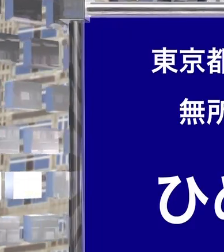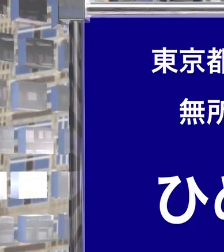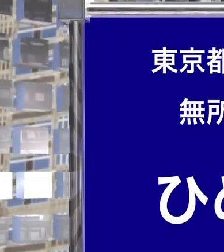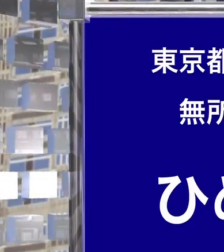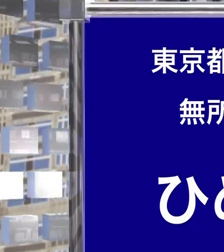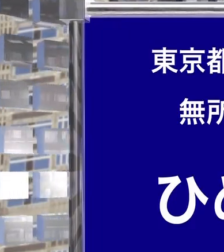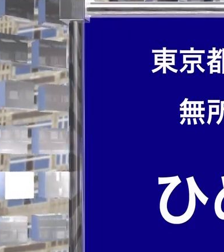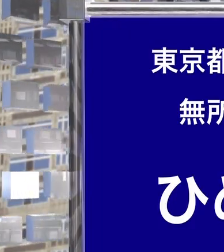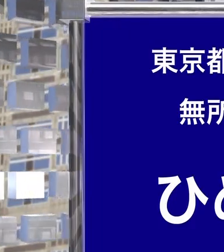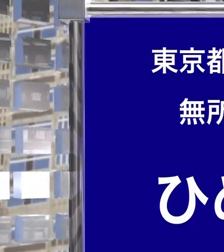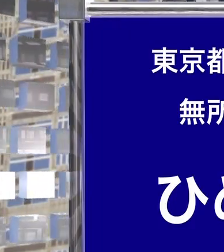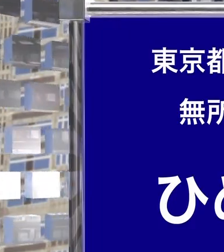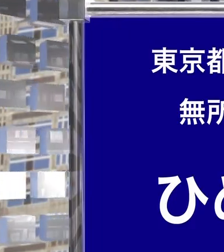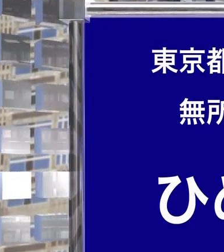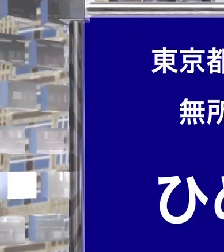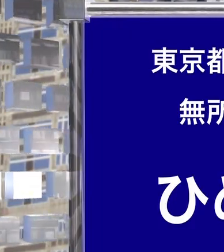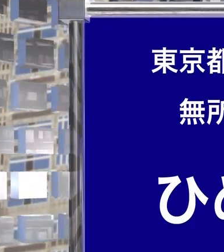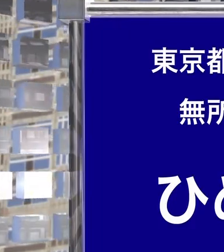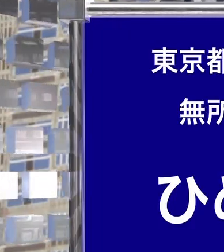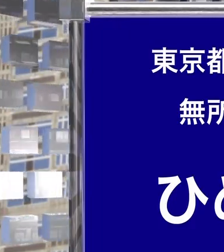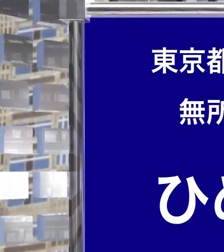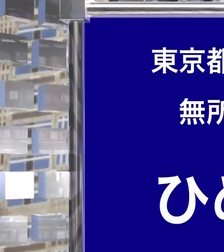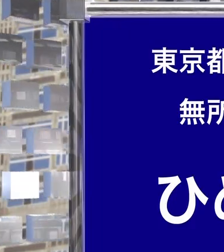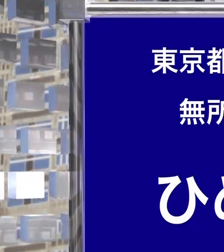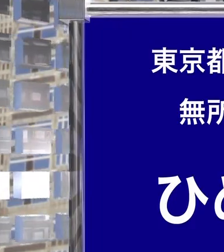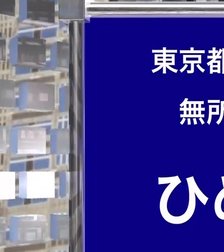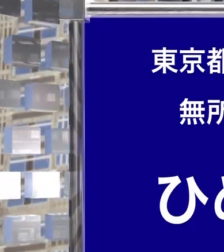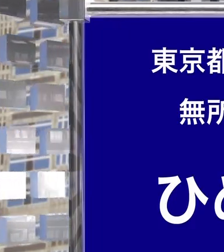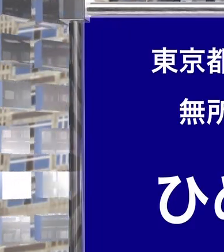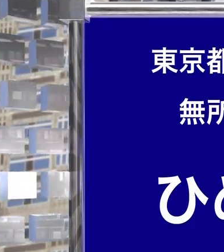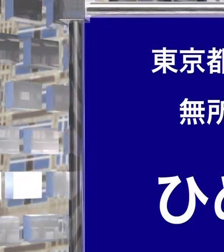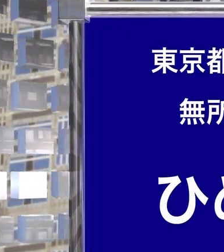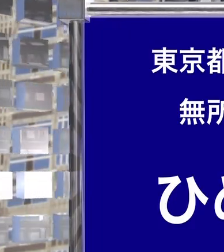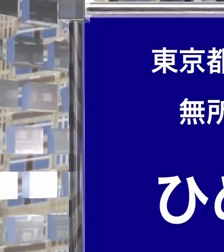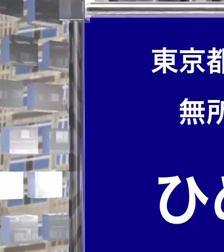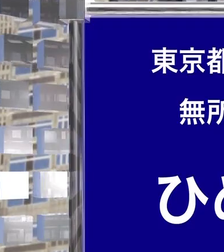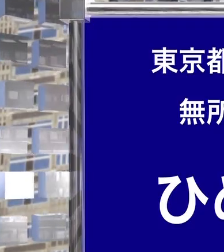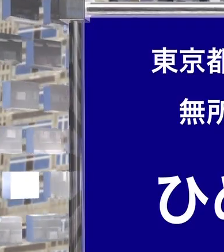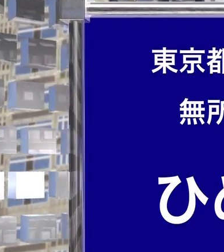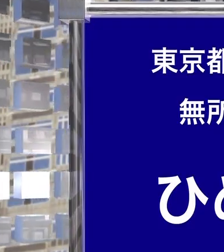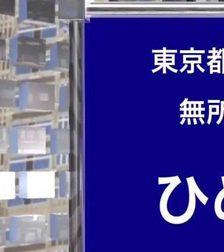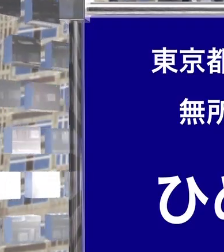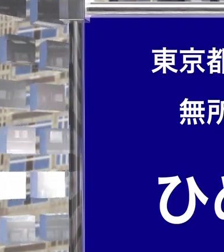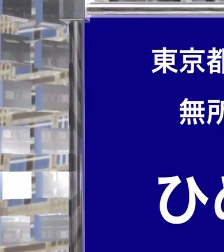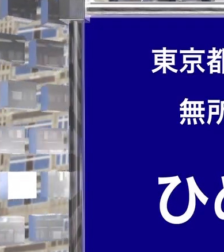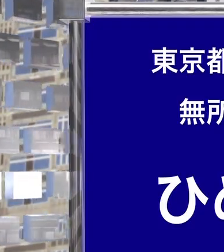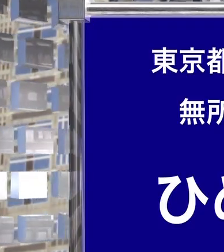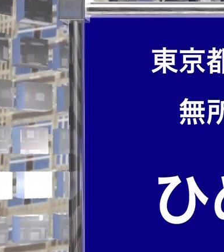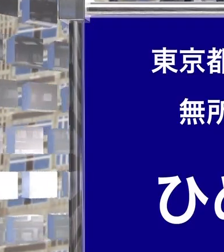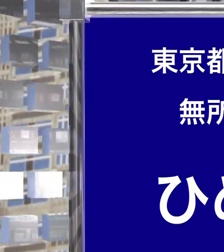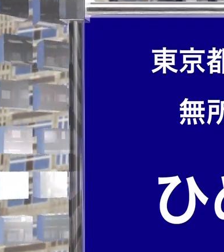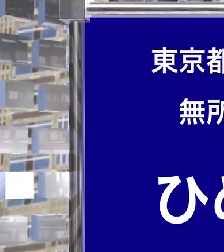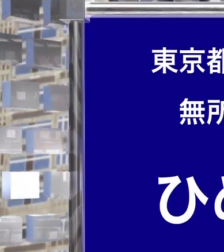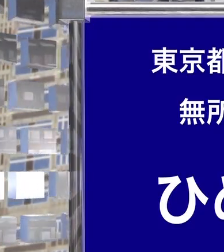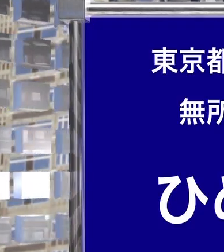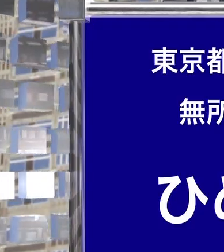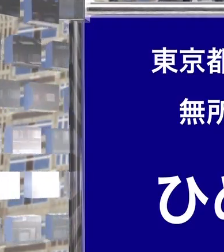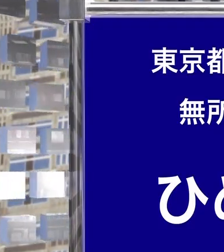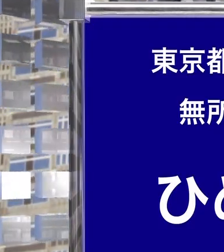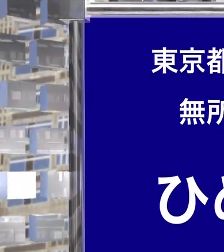小学2部2年在学著書民族の攻防日本人の選択